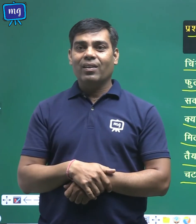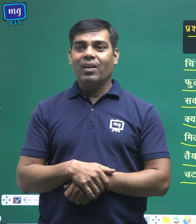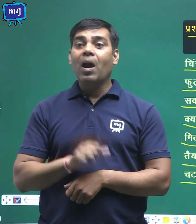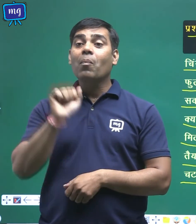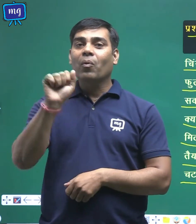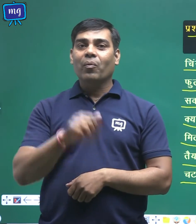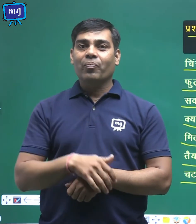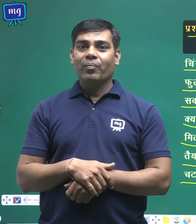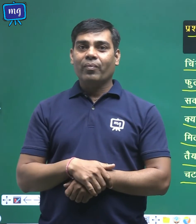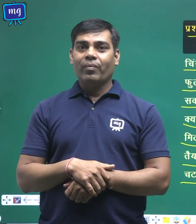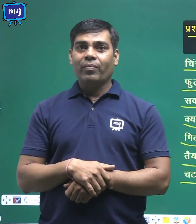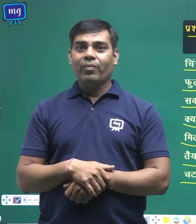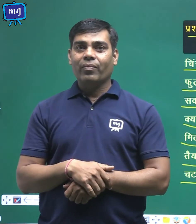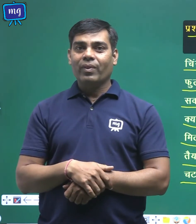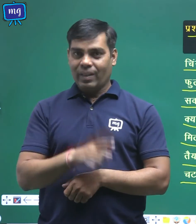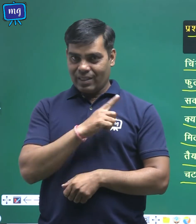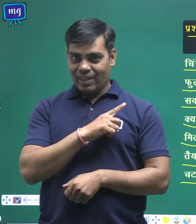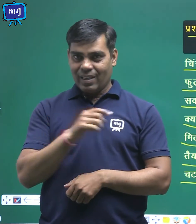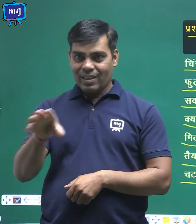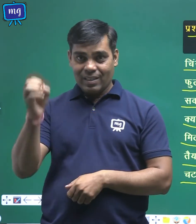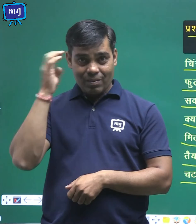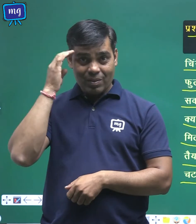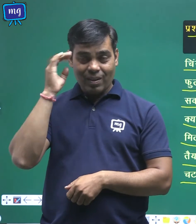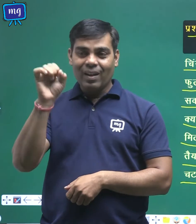आपको यह आ गया होगा।